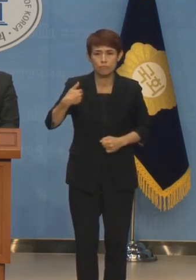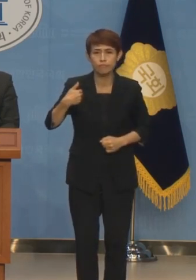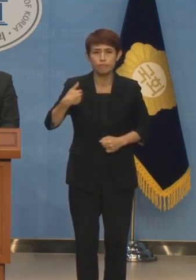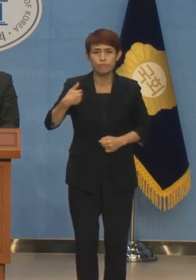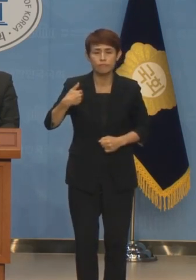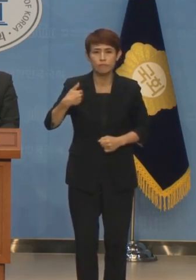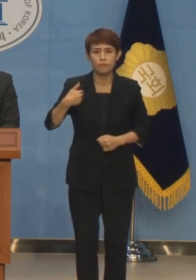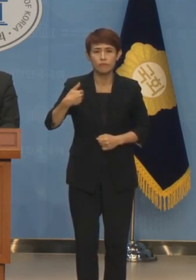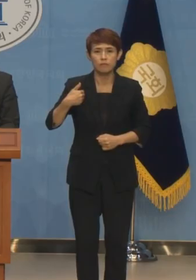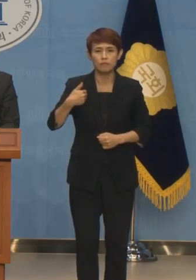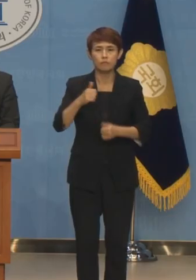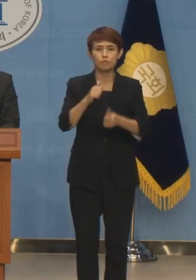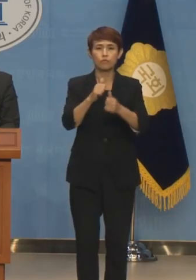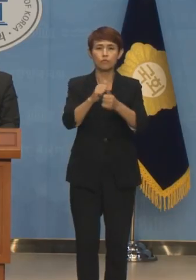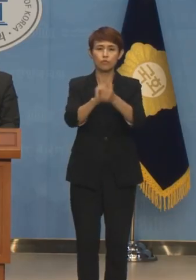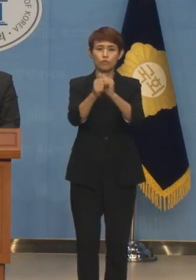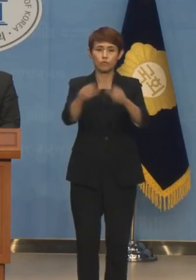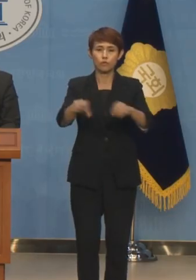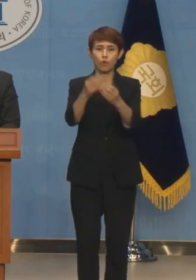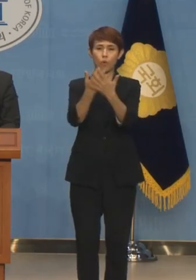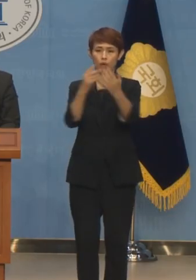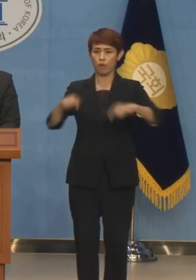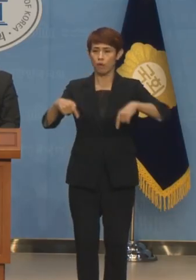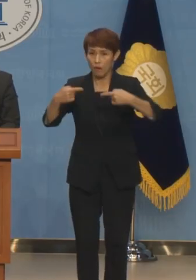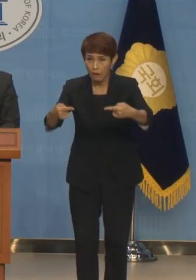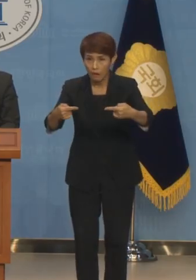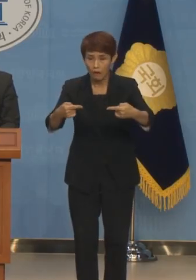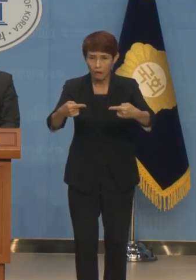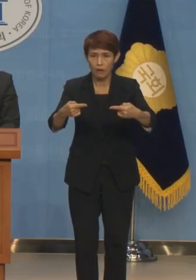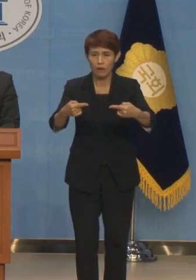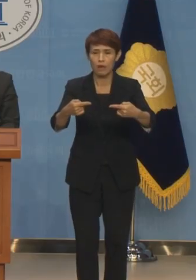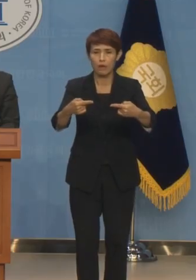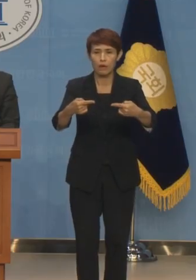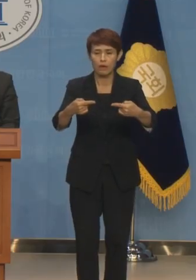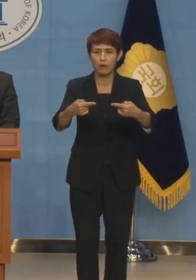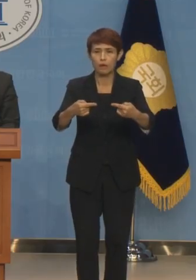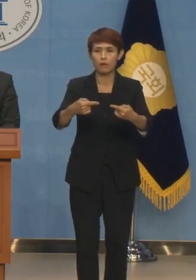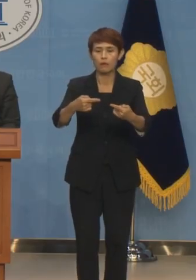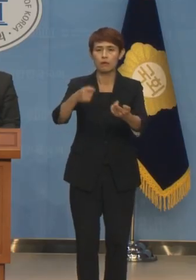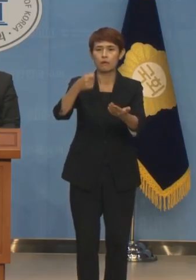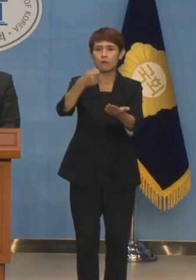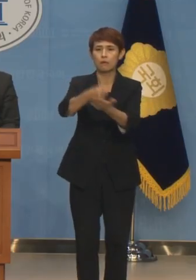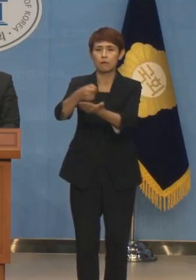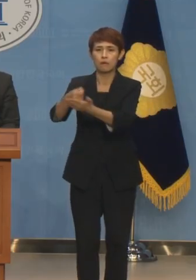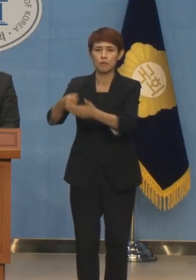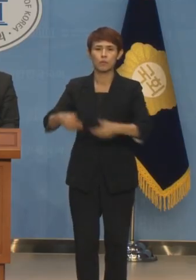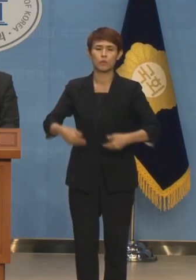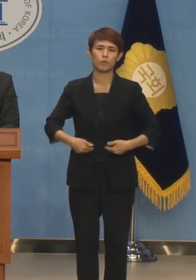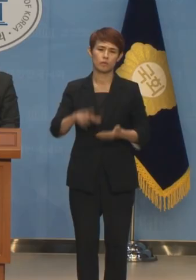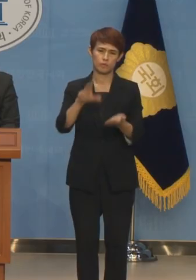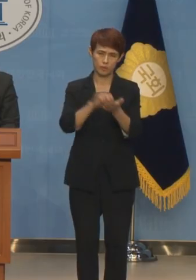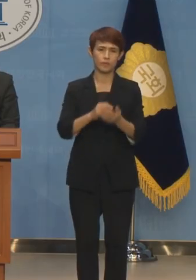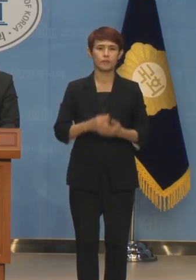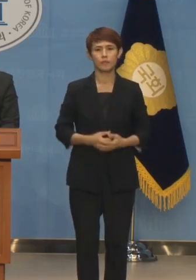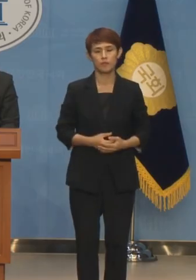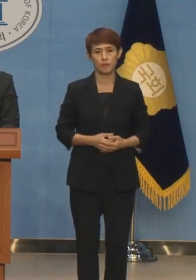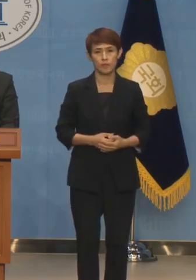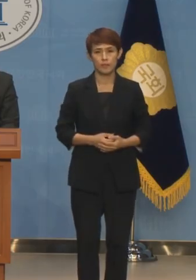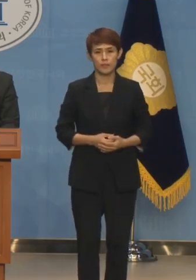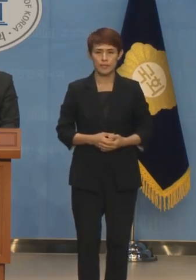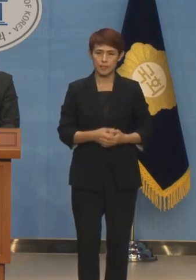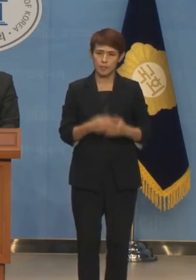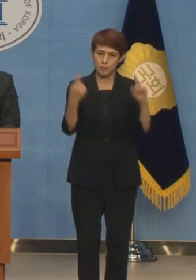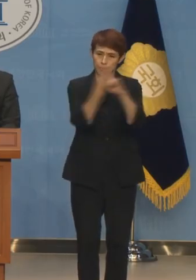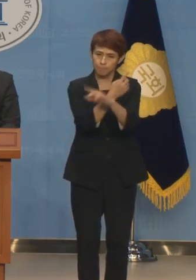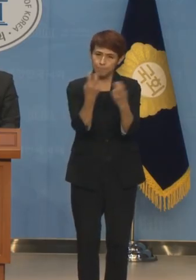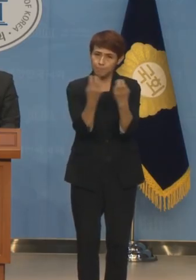채로 주주총회에 참석하여 의결권을 행사해야 하는 문제가 생깁니다. 이를